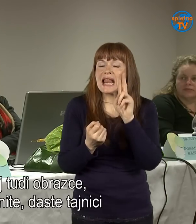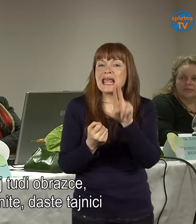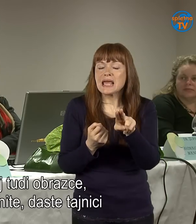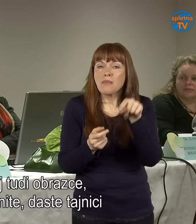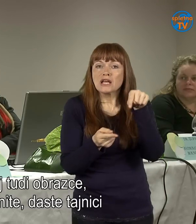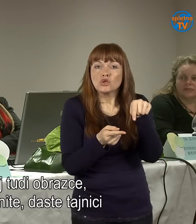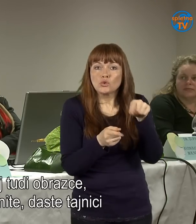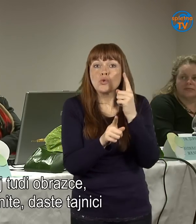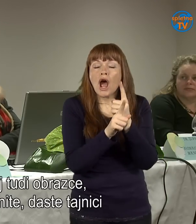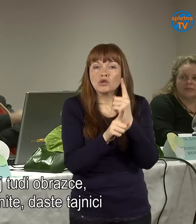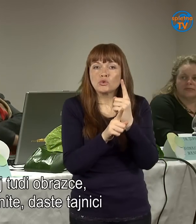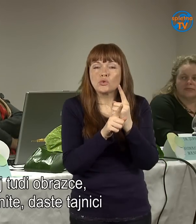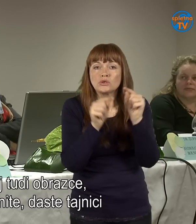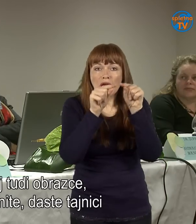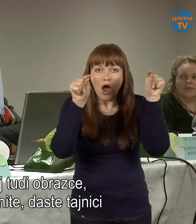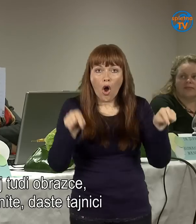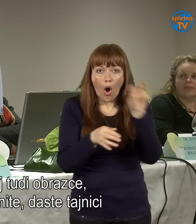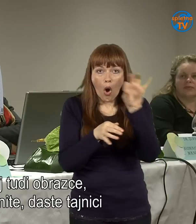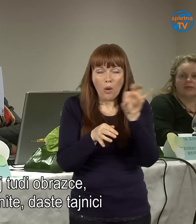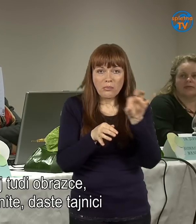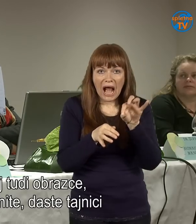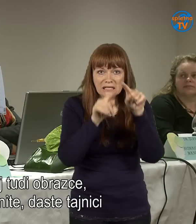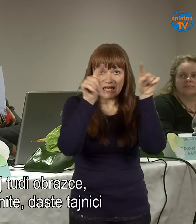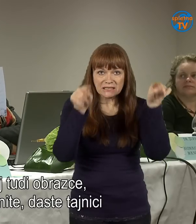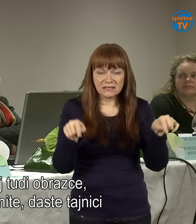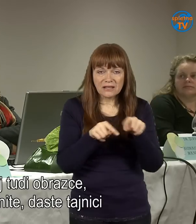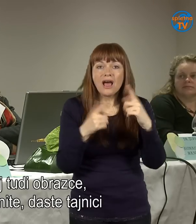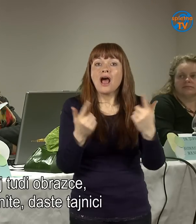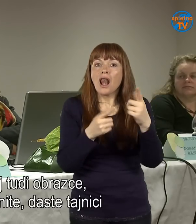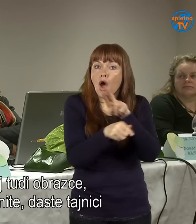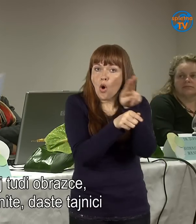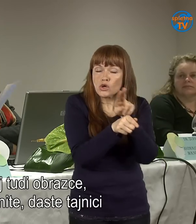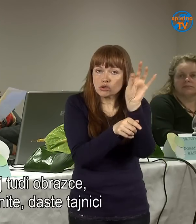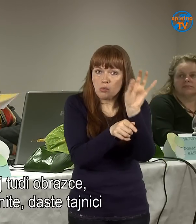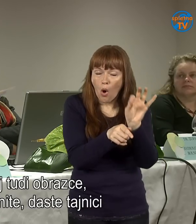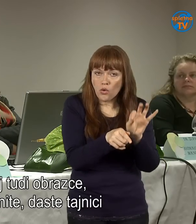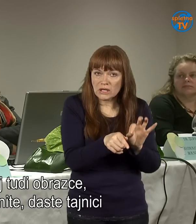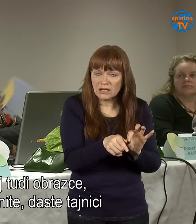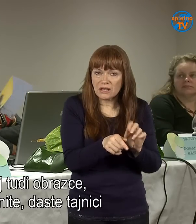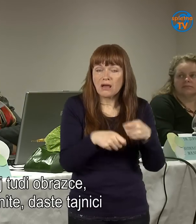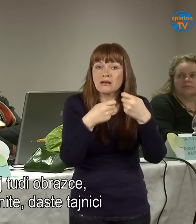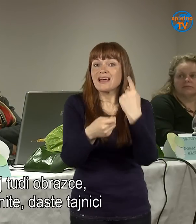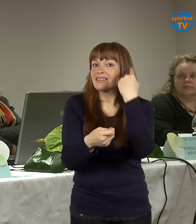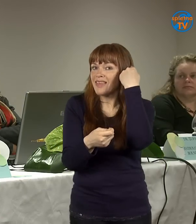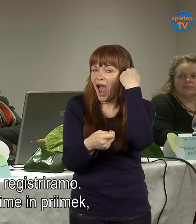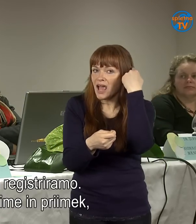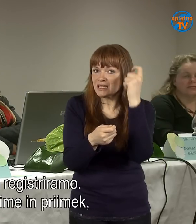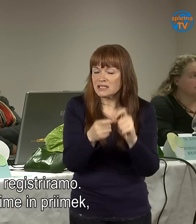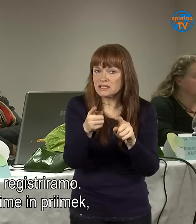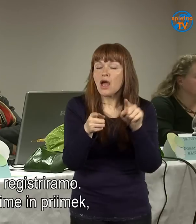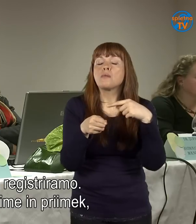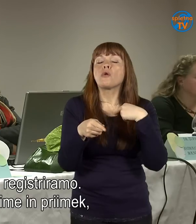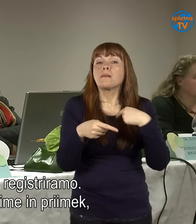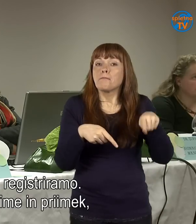imate pa tukaj tudi obrazce, ki jih lahko izpolnite, date tajnici in vas